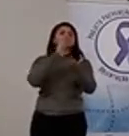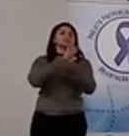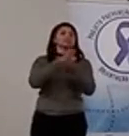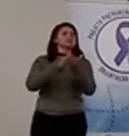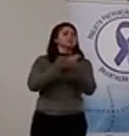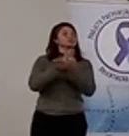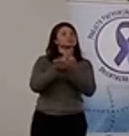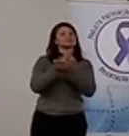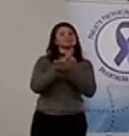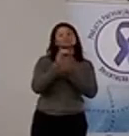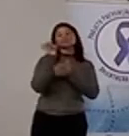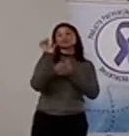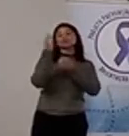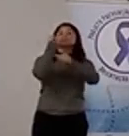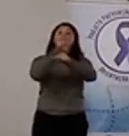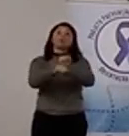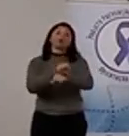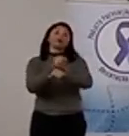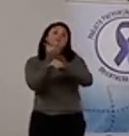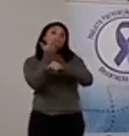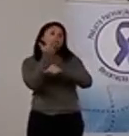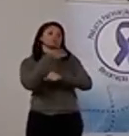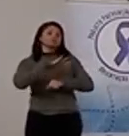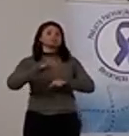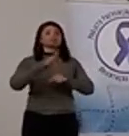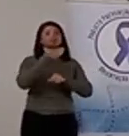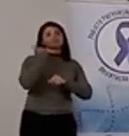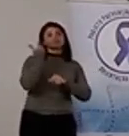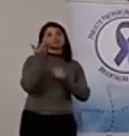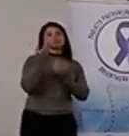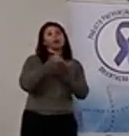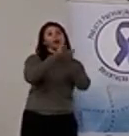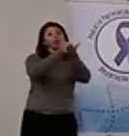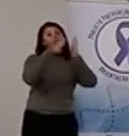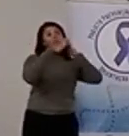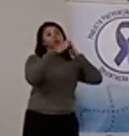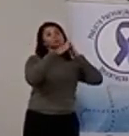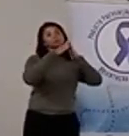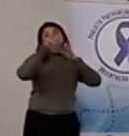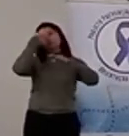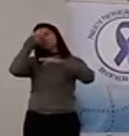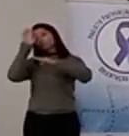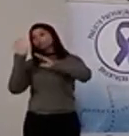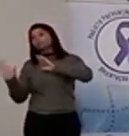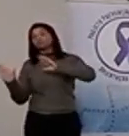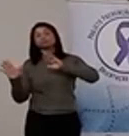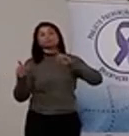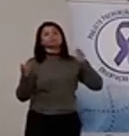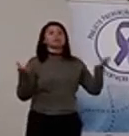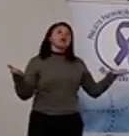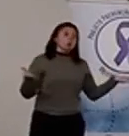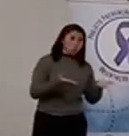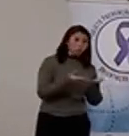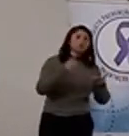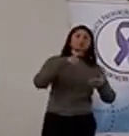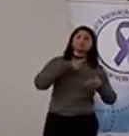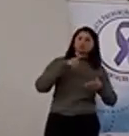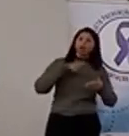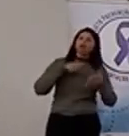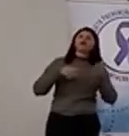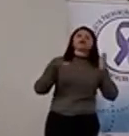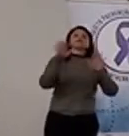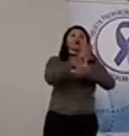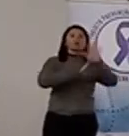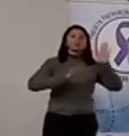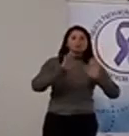morrer. Você ou levava para casa para morrer, ou esperava morrer no hospital. E hoje você consegue ter um tratamento para ela. Não cura a doença,